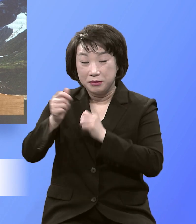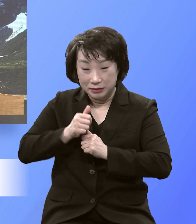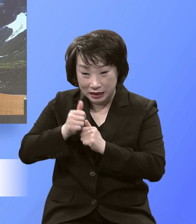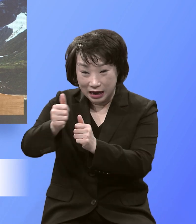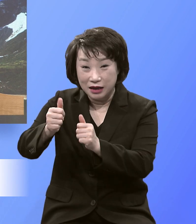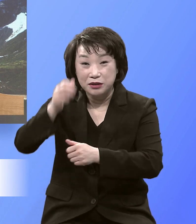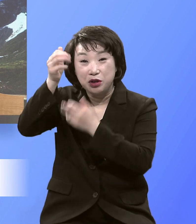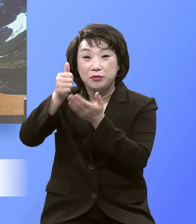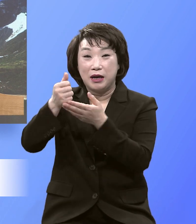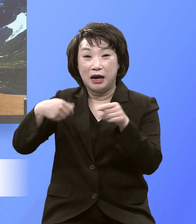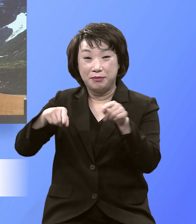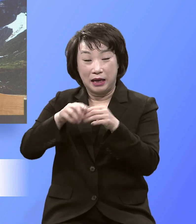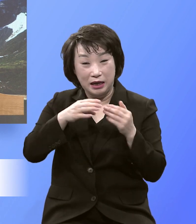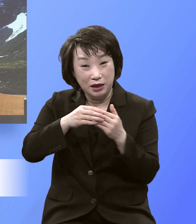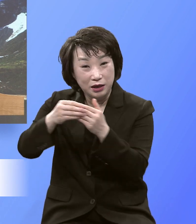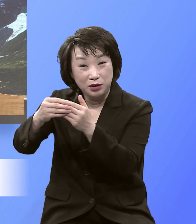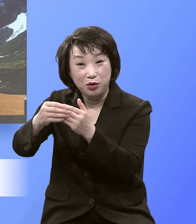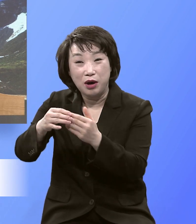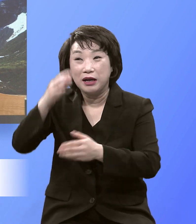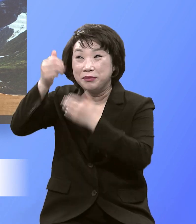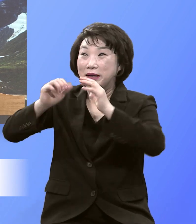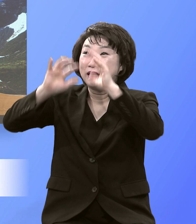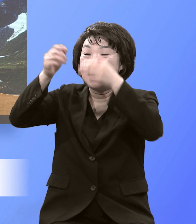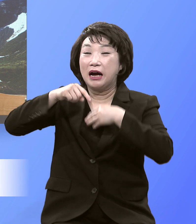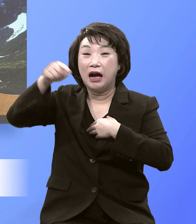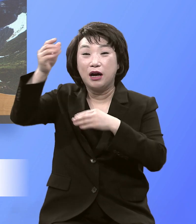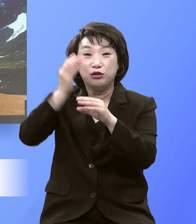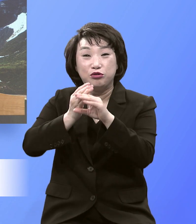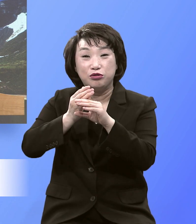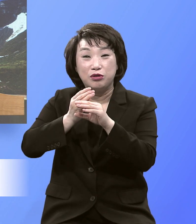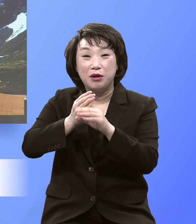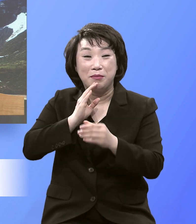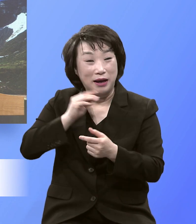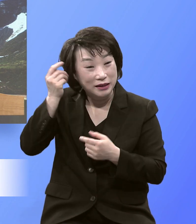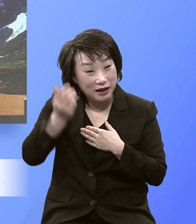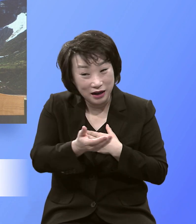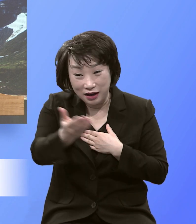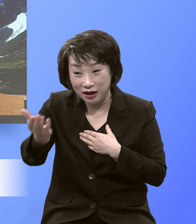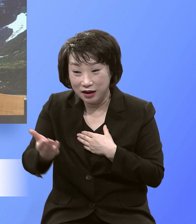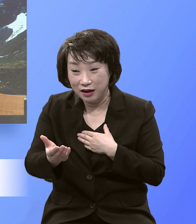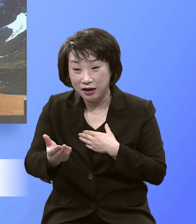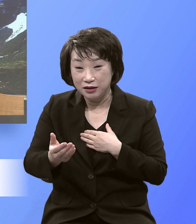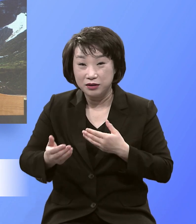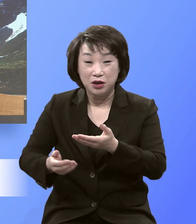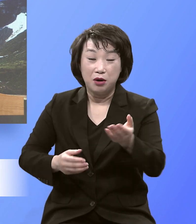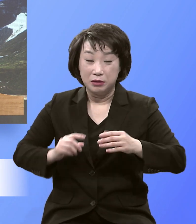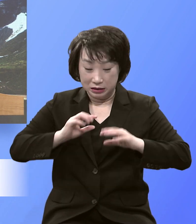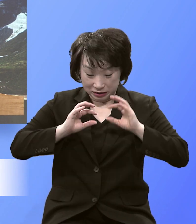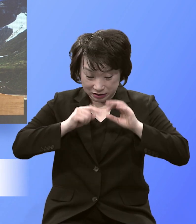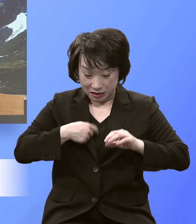성령으로 인도받고 하늘나라까지 가고 있는 중인지 여러분 자신이 판단할 수